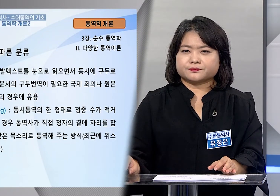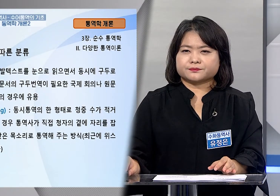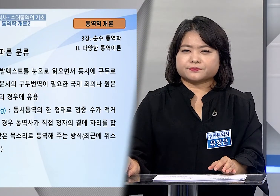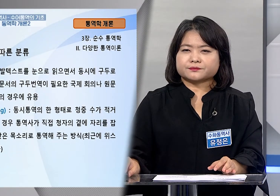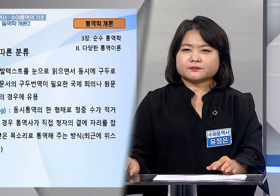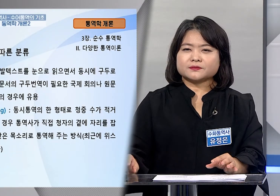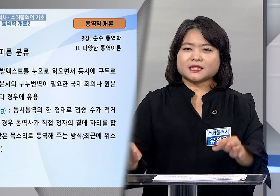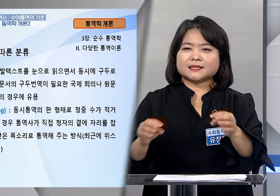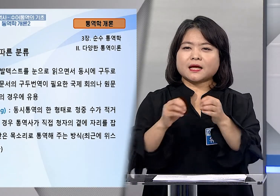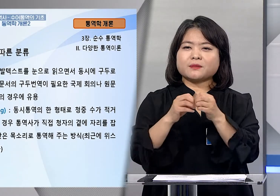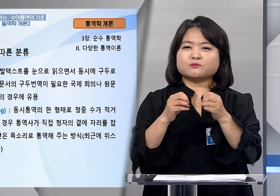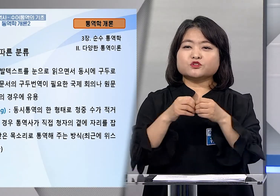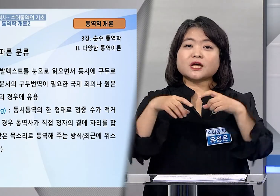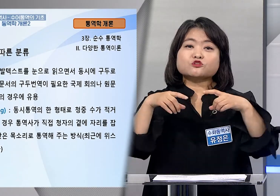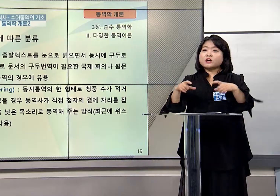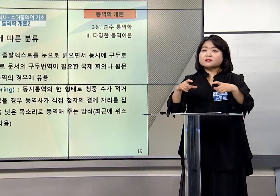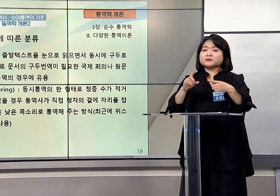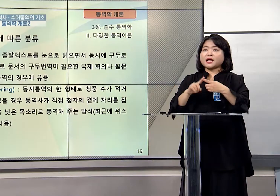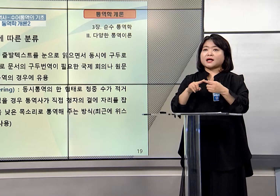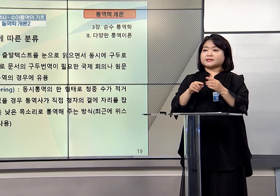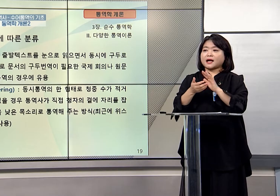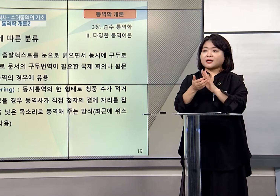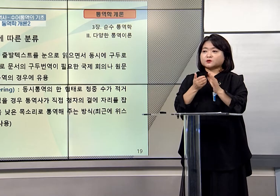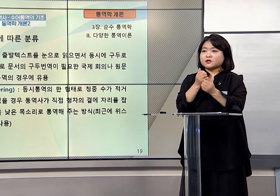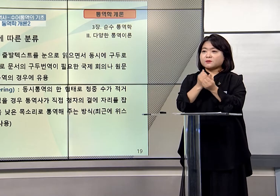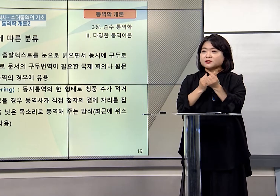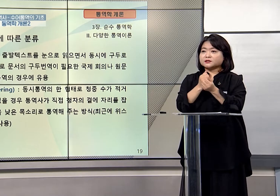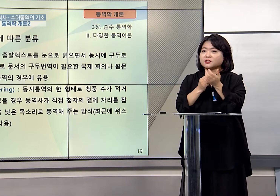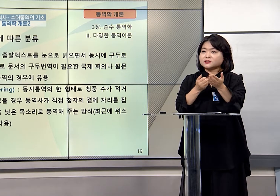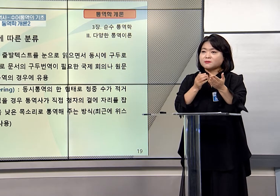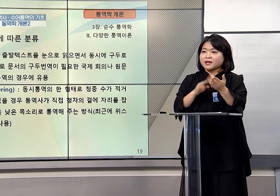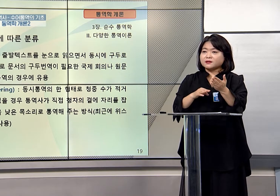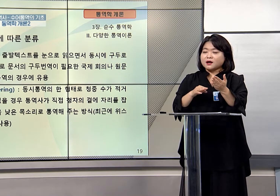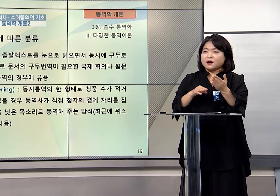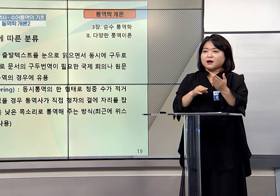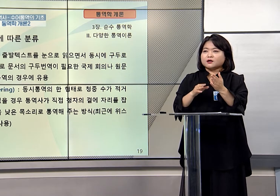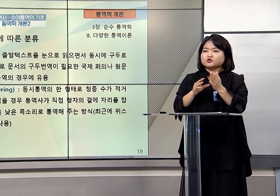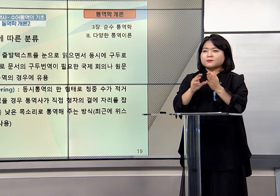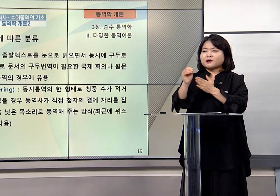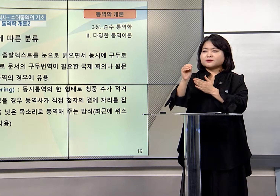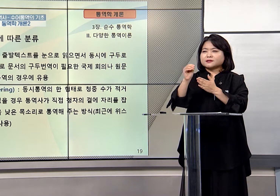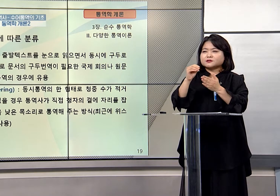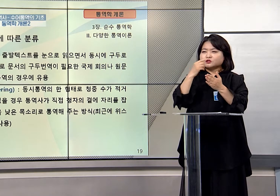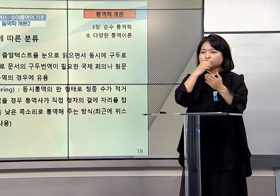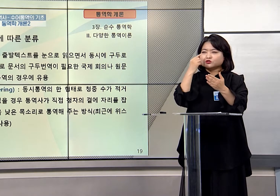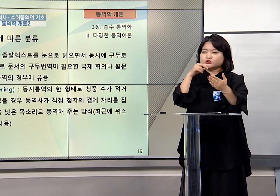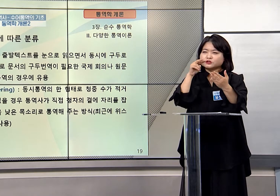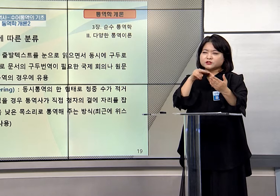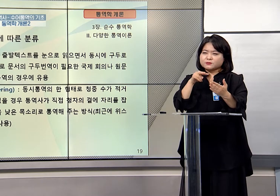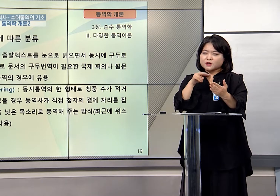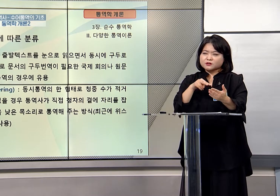그 다음에 문장 구역입니다. 제가 아까도 설명을 드렸지만 출발어 텍스트를 눈으로 읽으면서